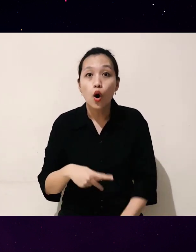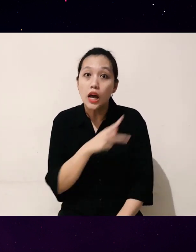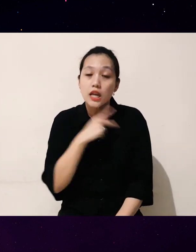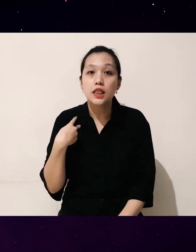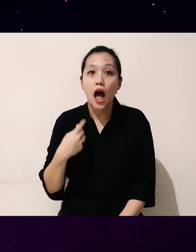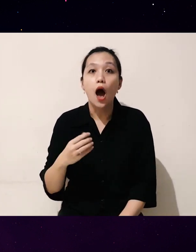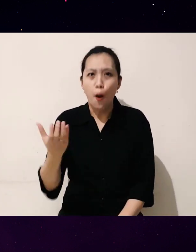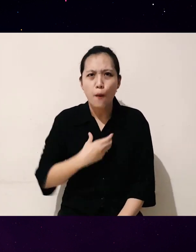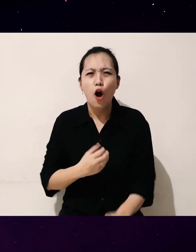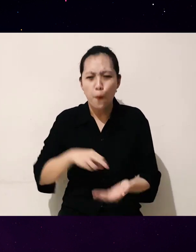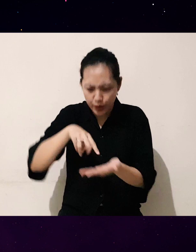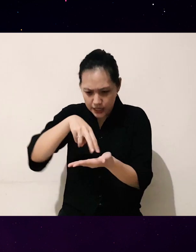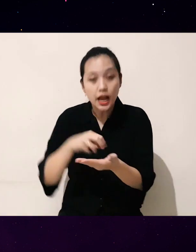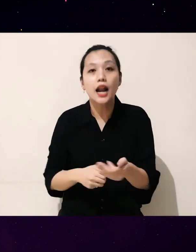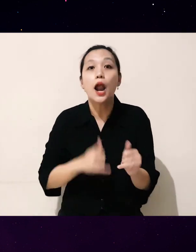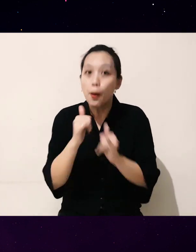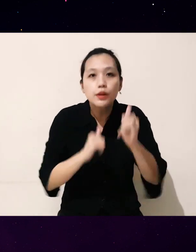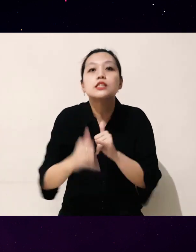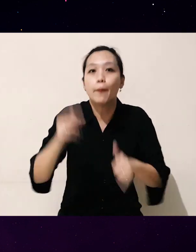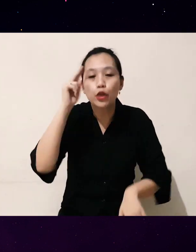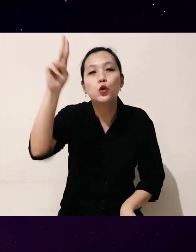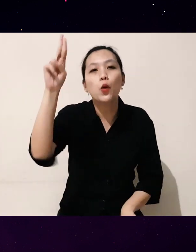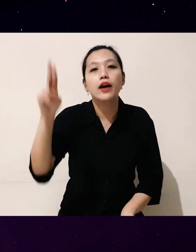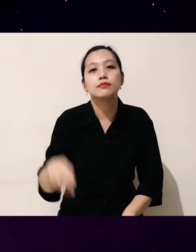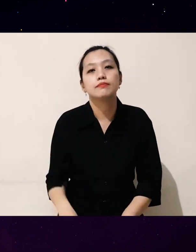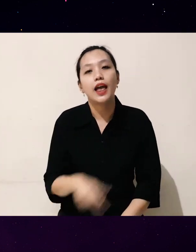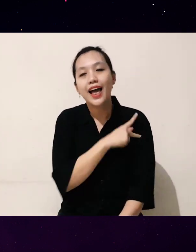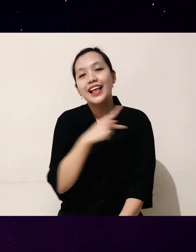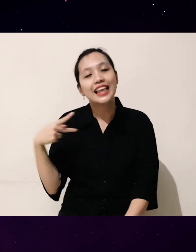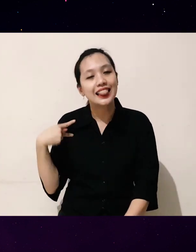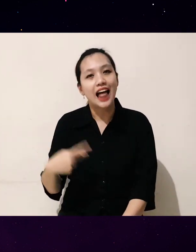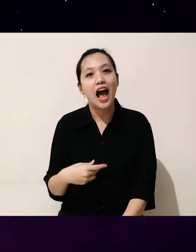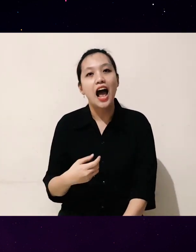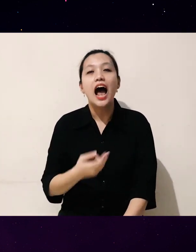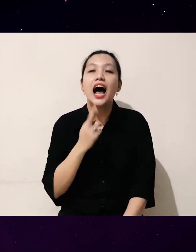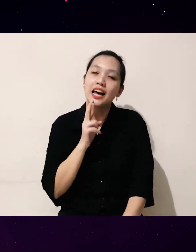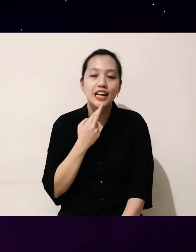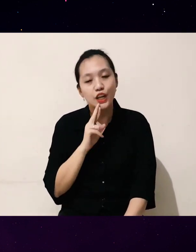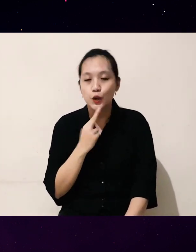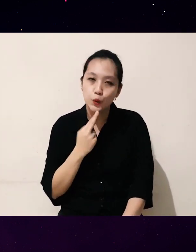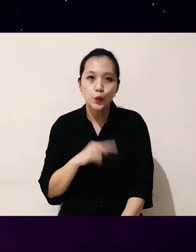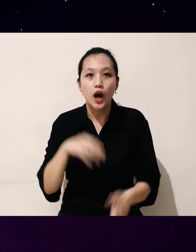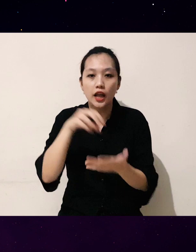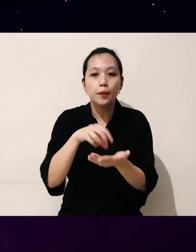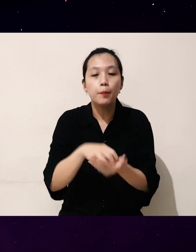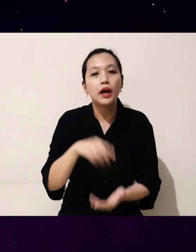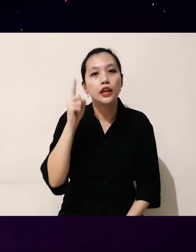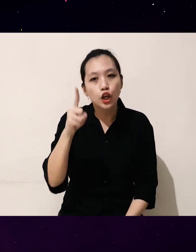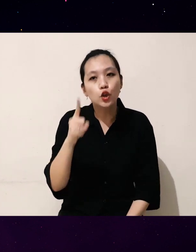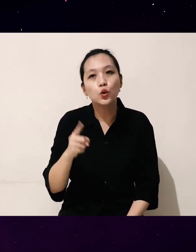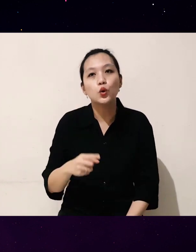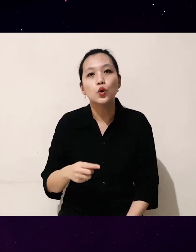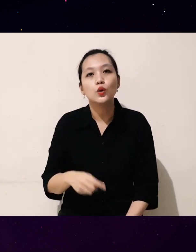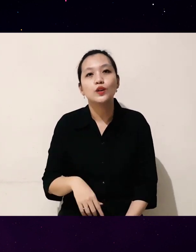Anda dapat memilih untuk berjalan bersama dengan Tuhan. Jika Anda rindu, dan saya percaya tempat itu telah disiapkan